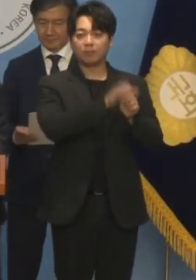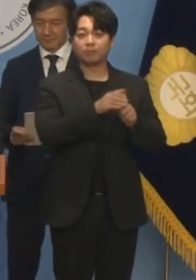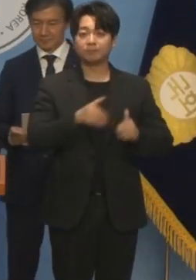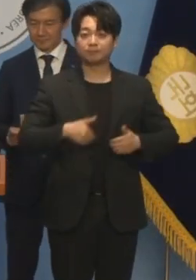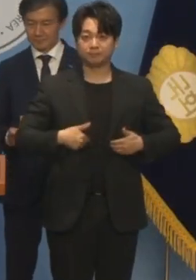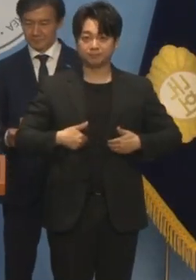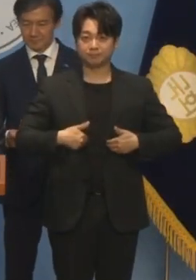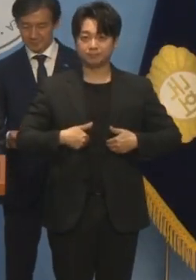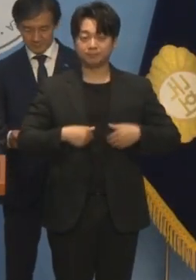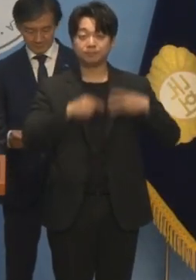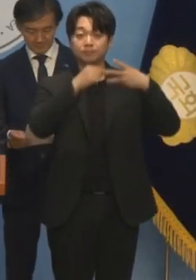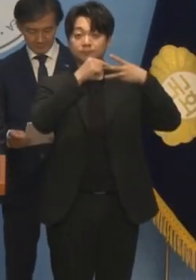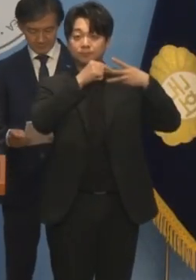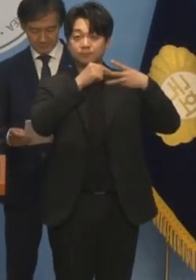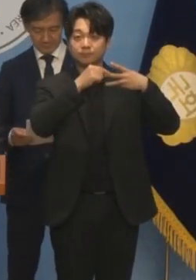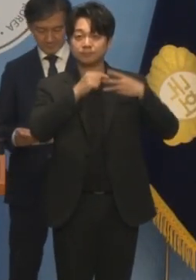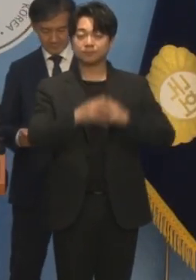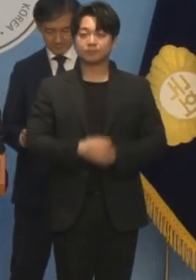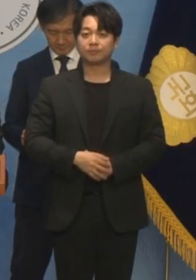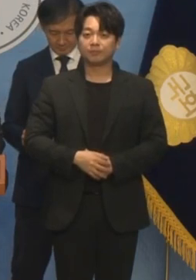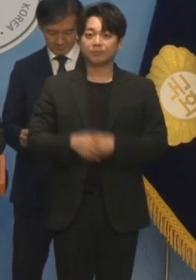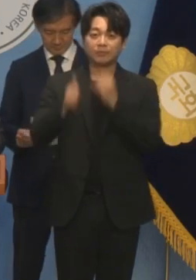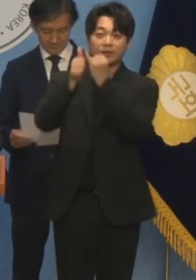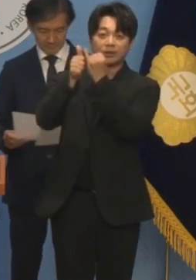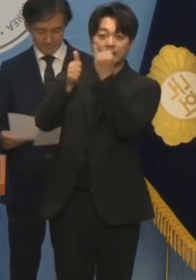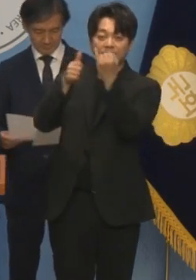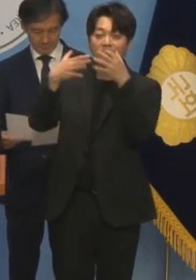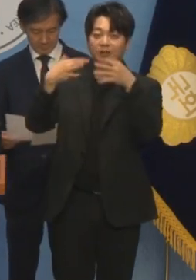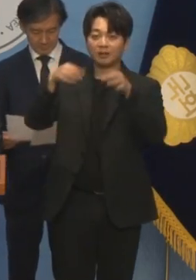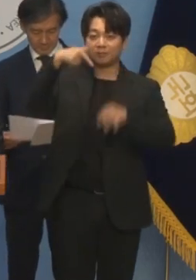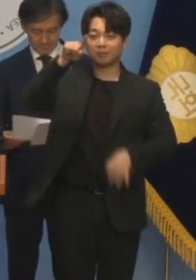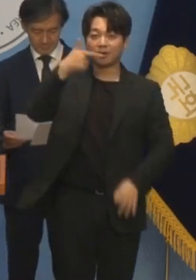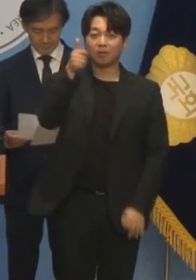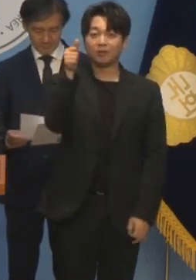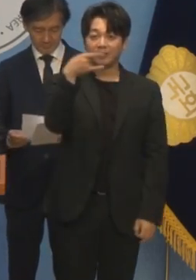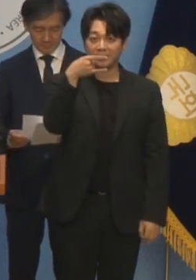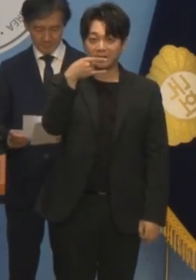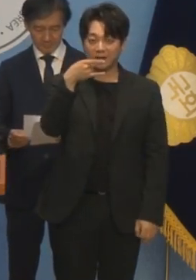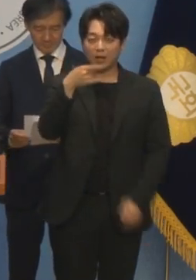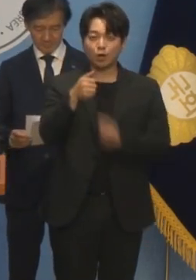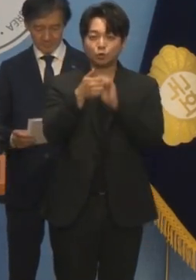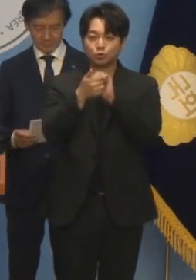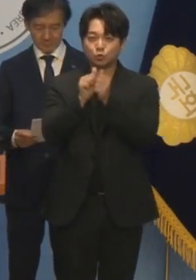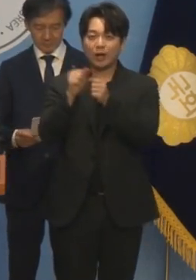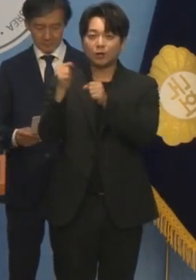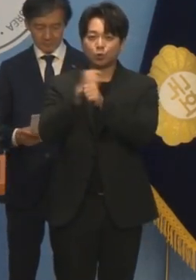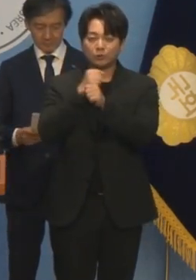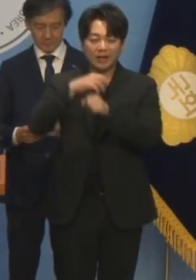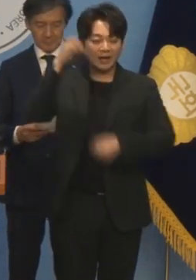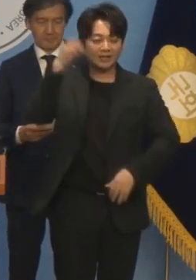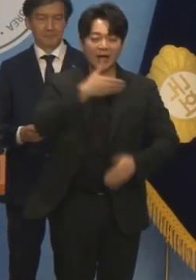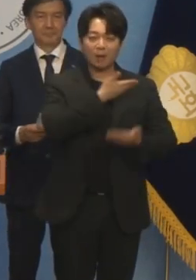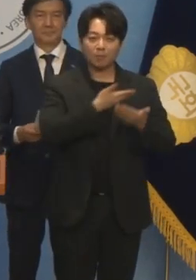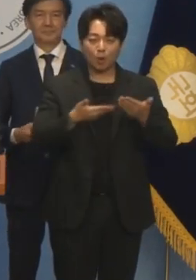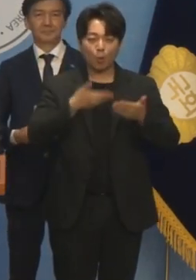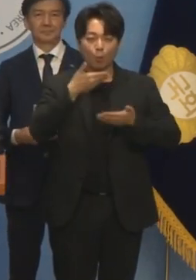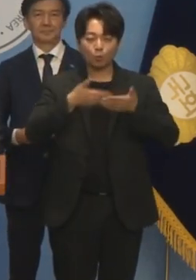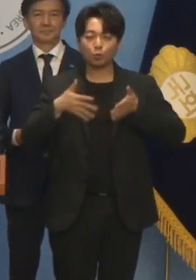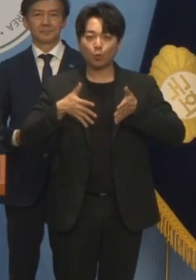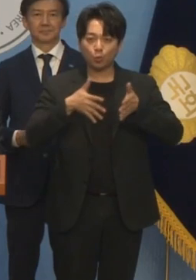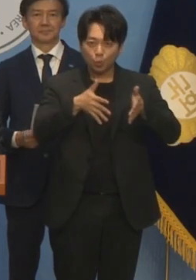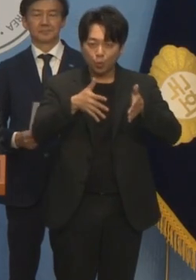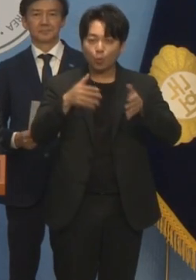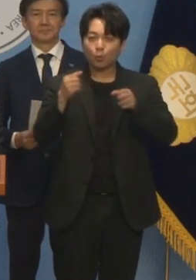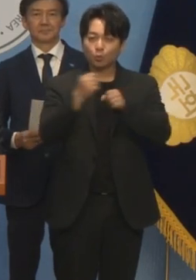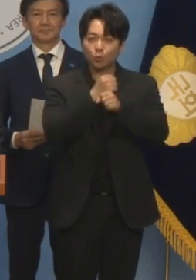두 번째, 김건희 종합특검입니다. 도이치모터스 주가 조작, 양평 고속도로 변경 의혹, 명품백